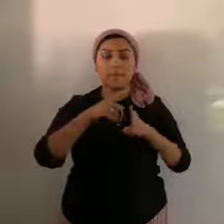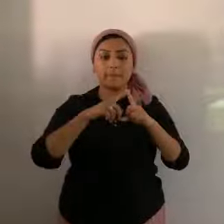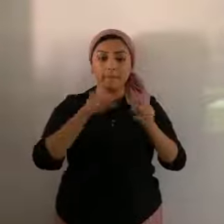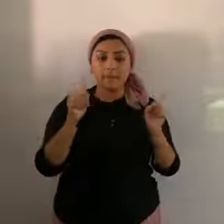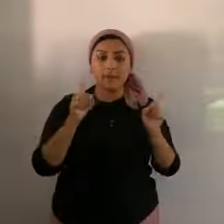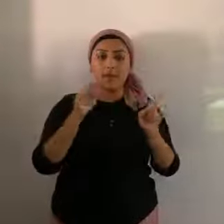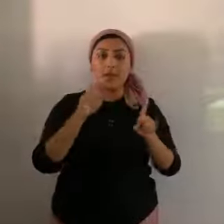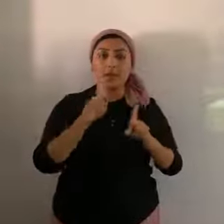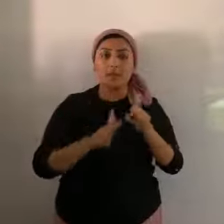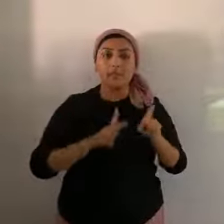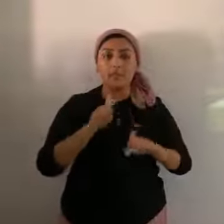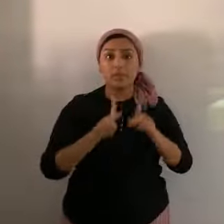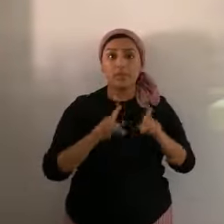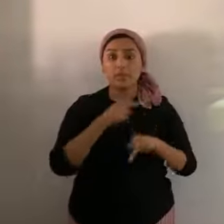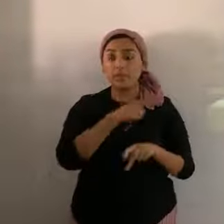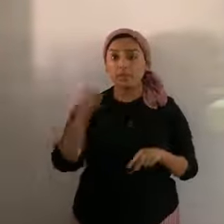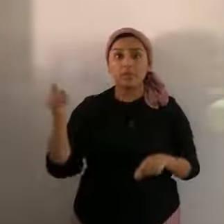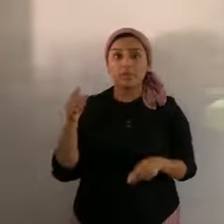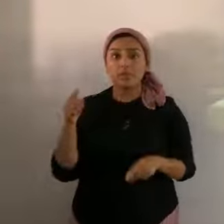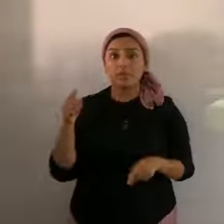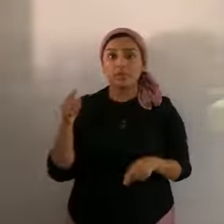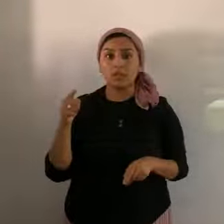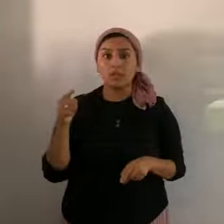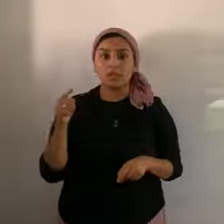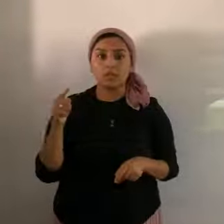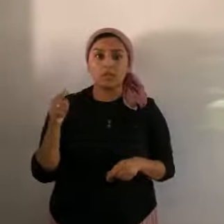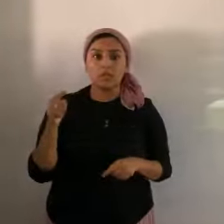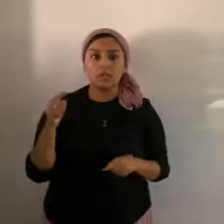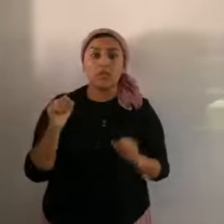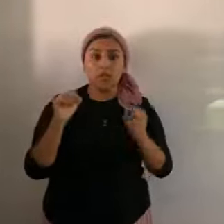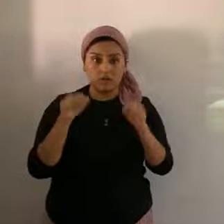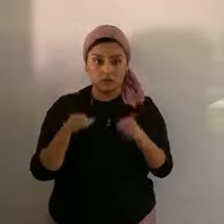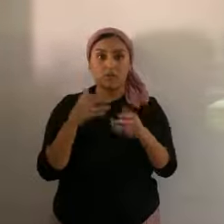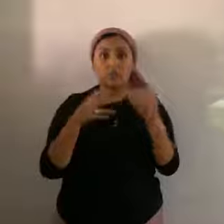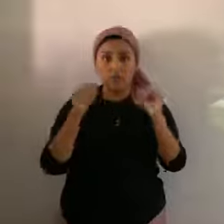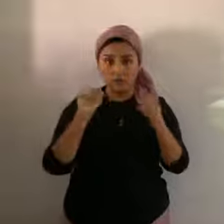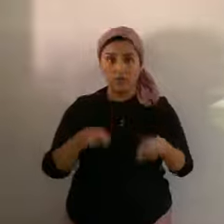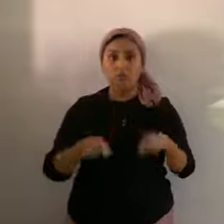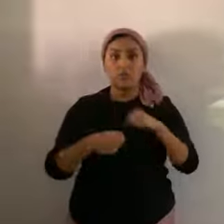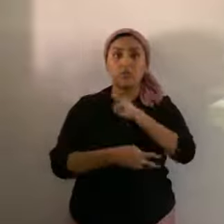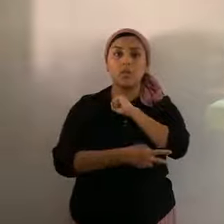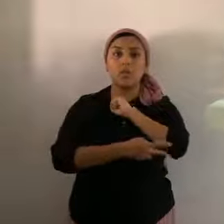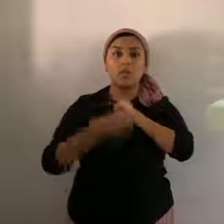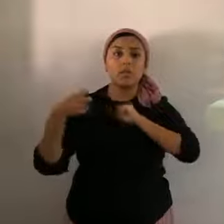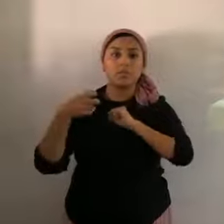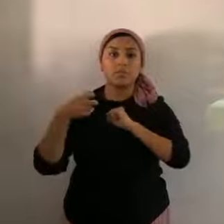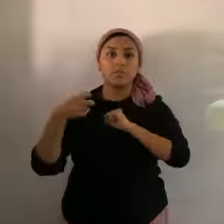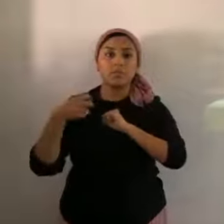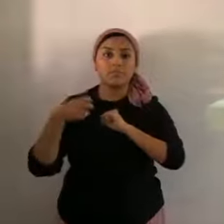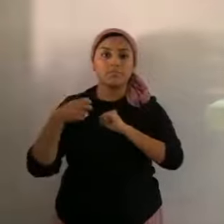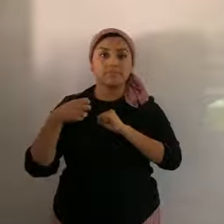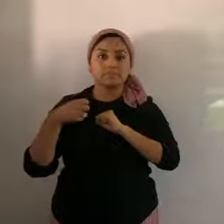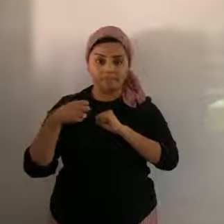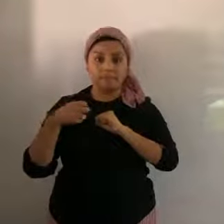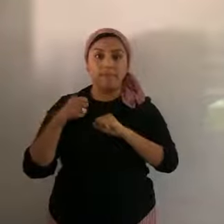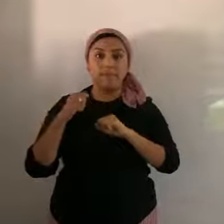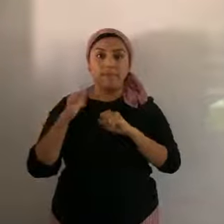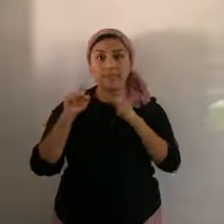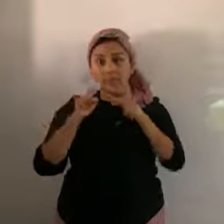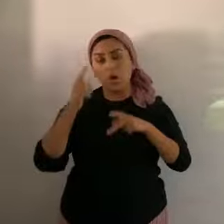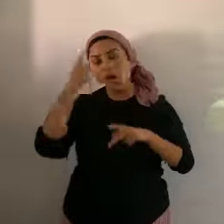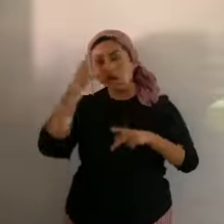la gente no quedaba exenta de extorsión y fraude. Eran